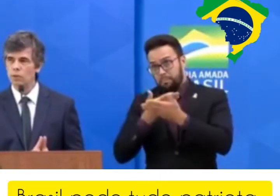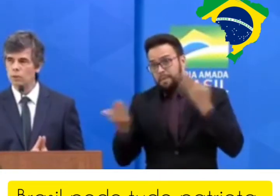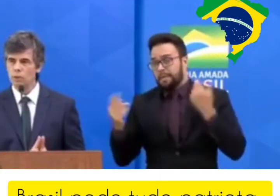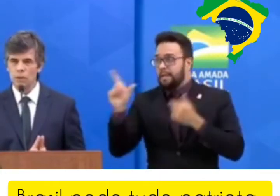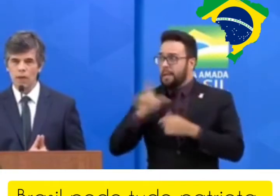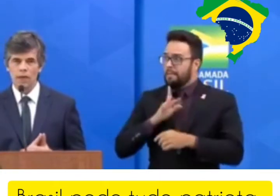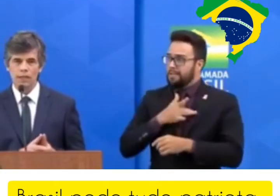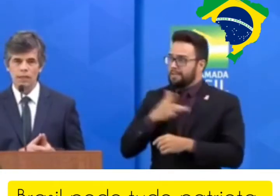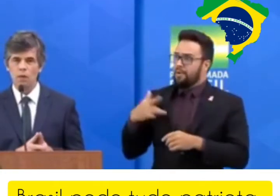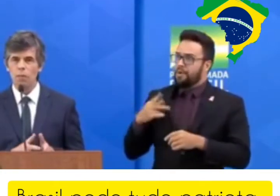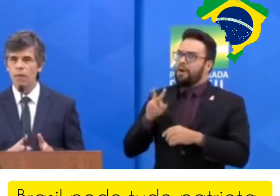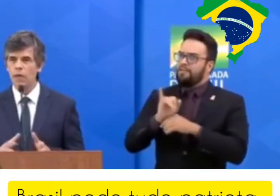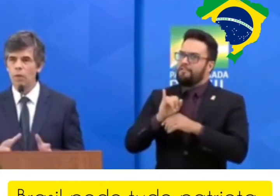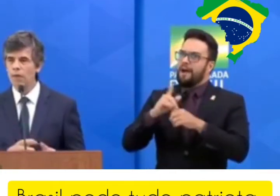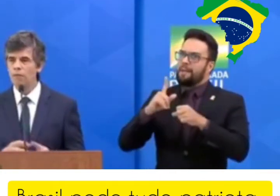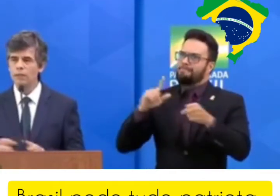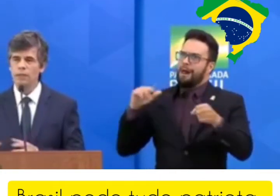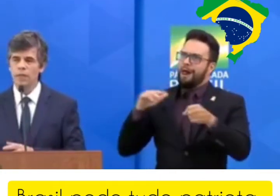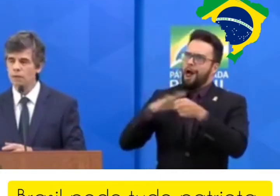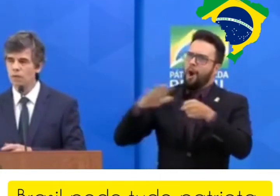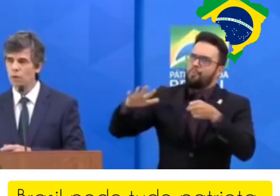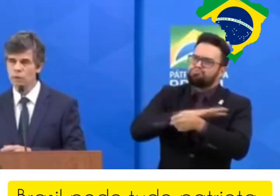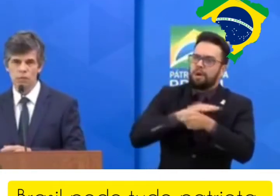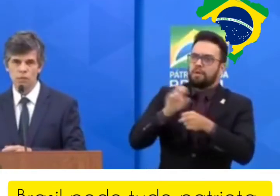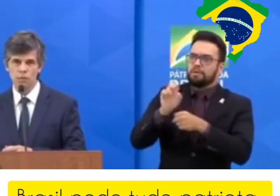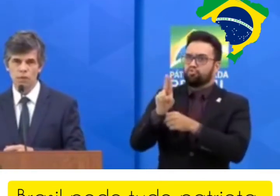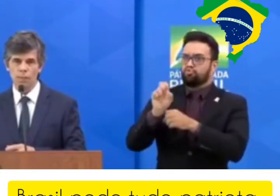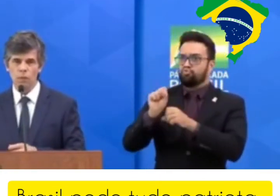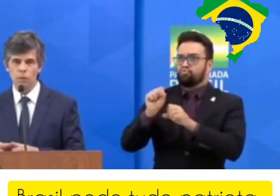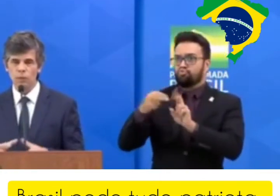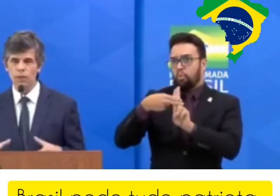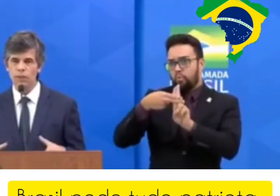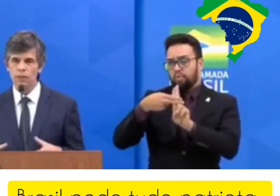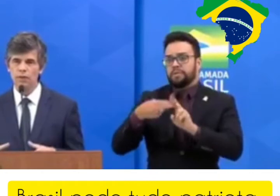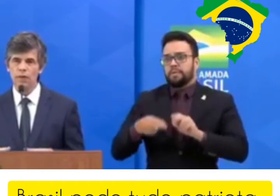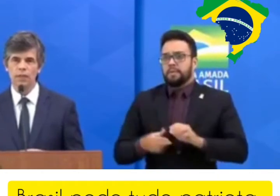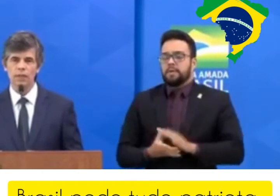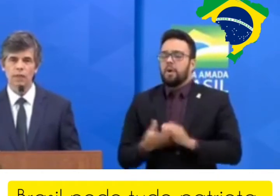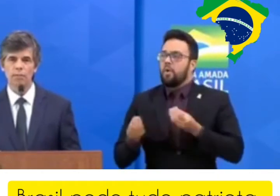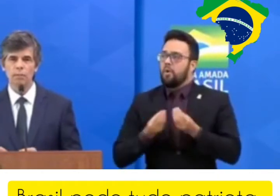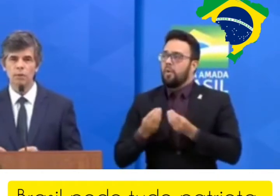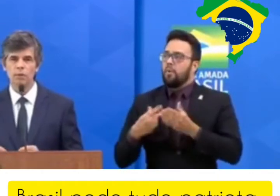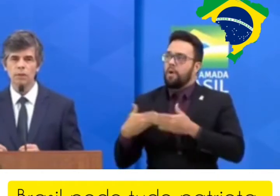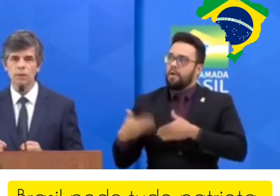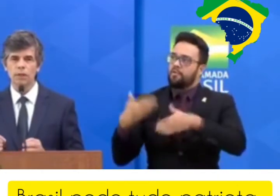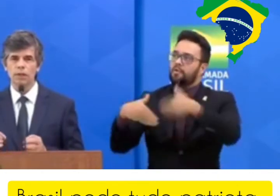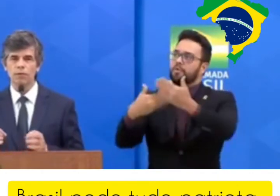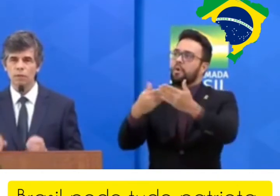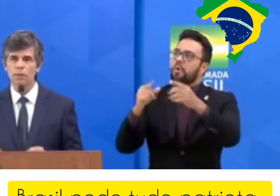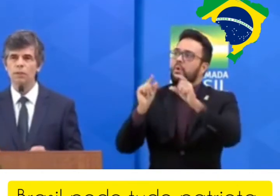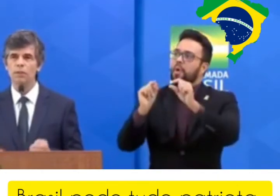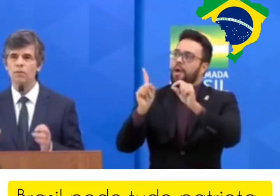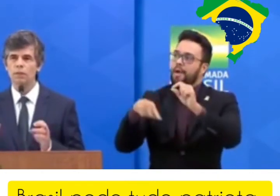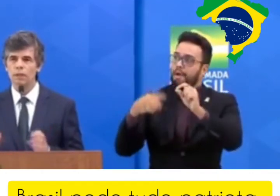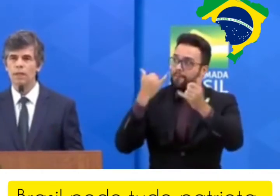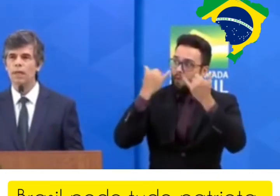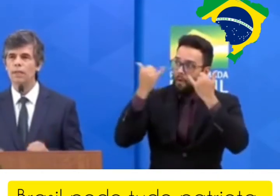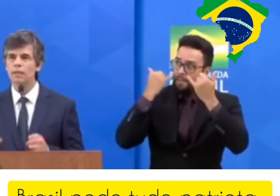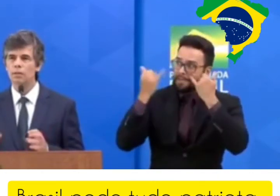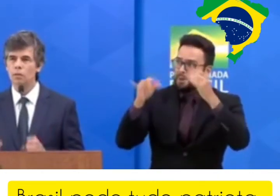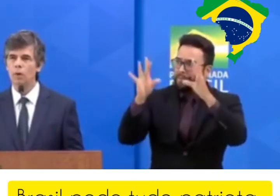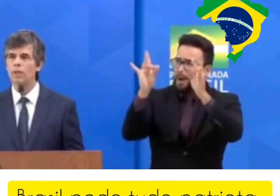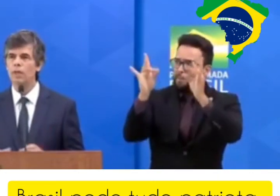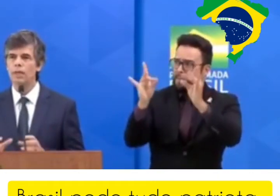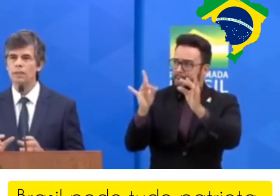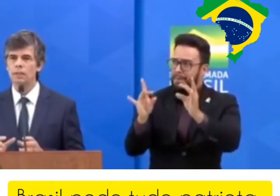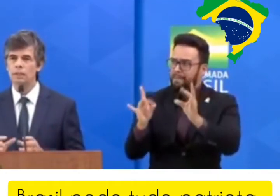impactar no SUS. A gente acompanhar como é que vai ser essa evolução. Então, tudo que a gente fala aqui acaba muito em informação